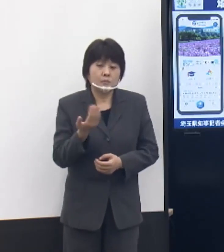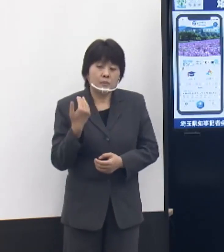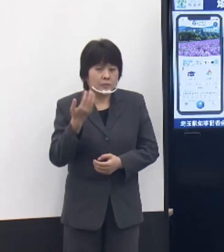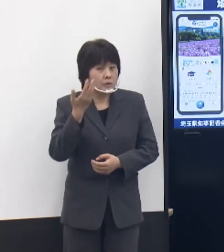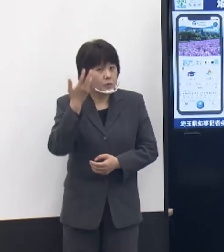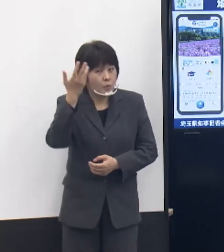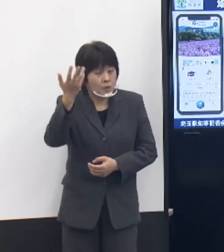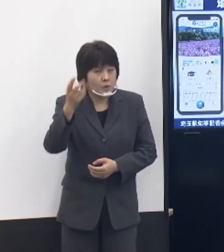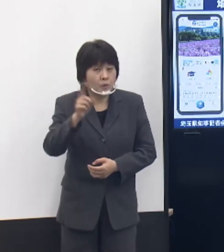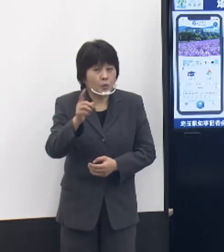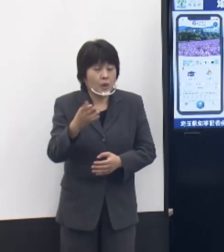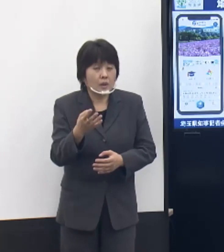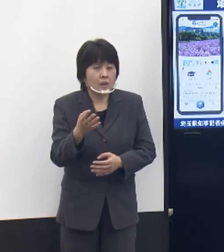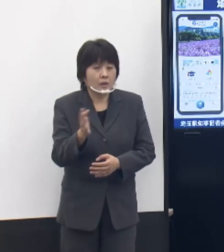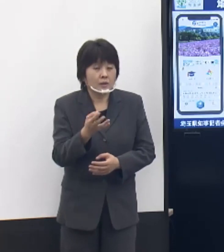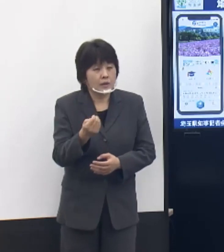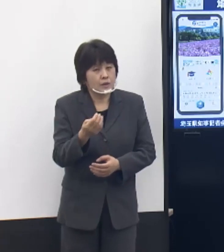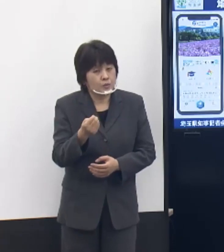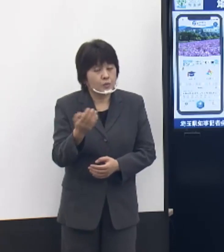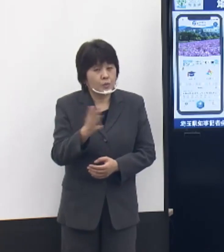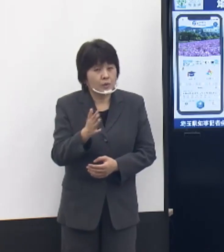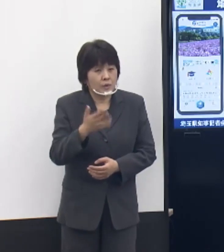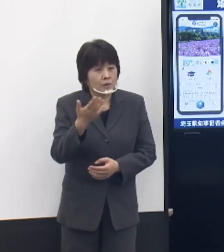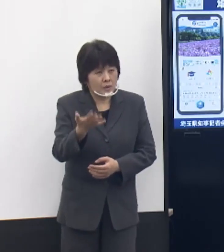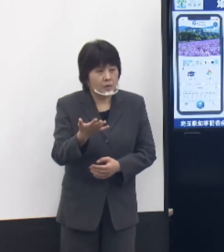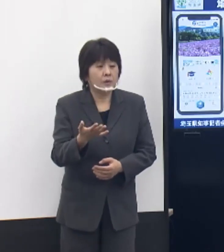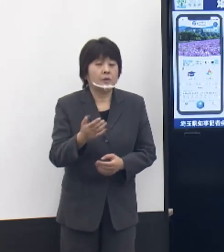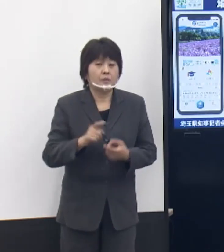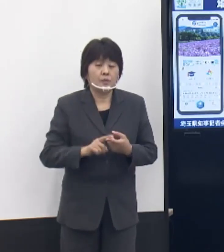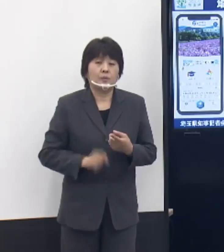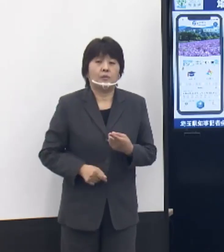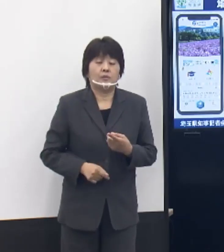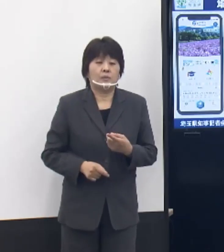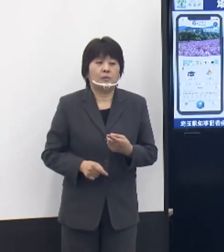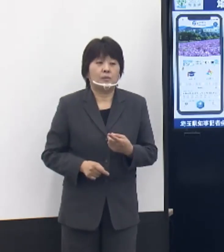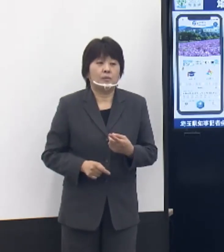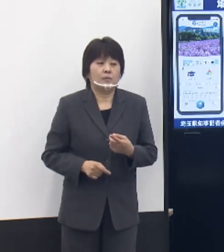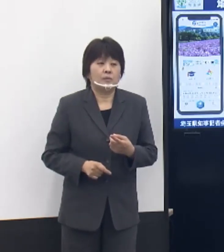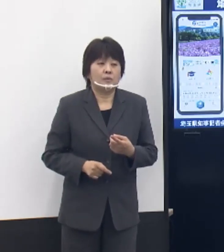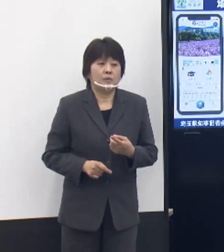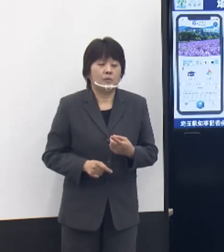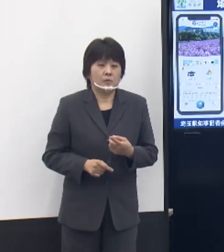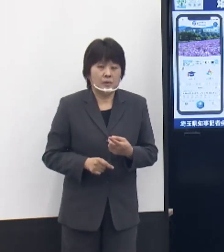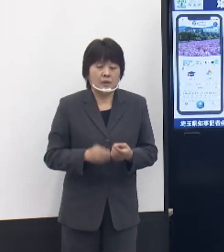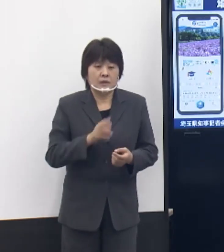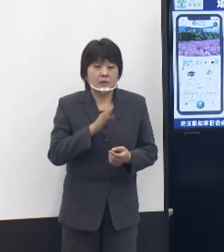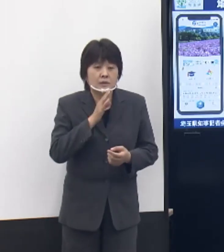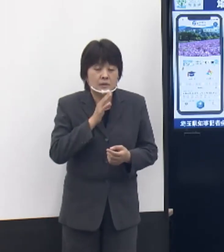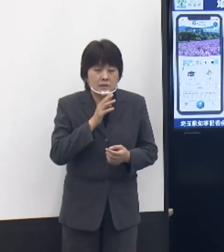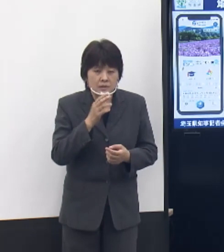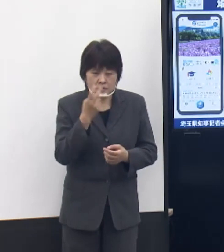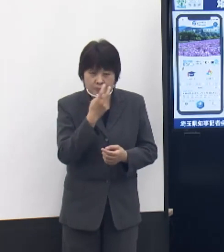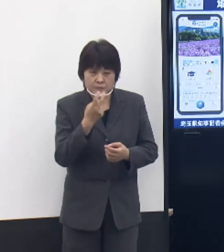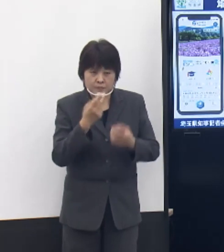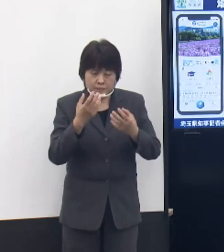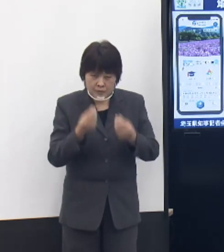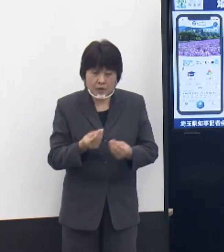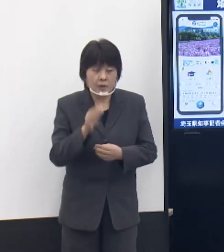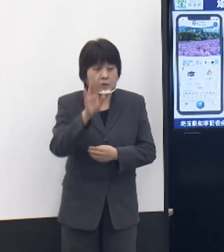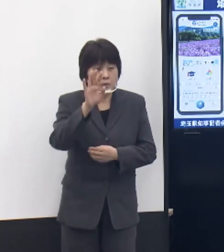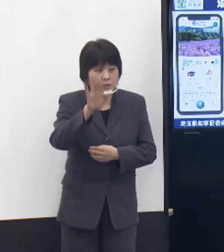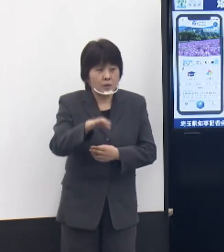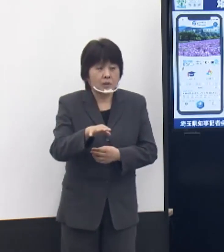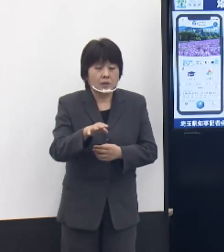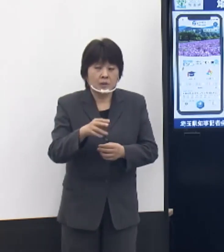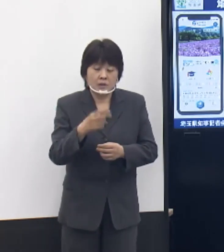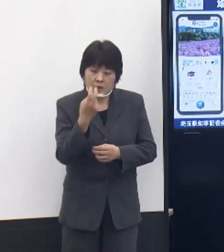ったのかというのと、どれぐらい上回ったのかというのと、技術実証が終わった後に、県としてどのようなこと